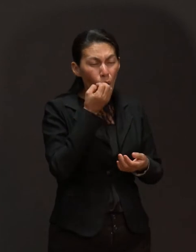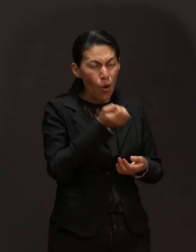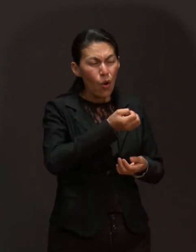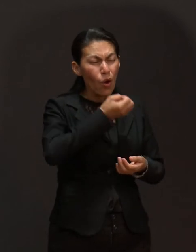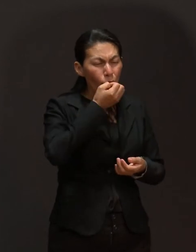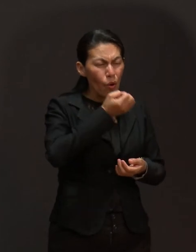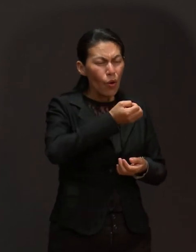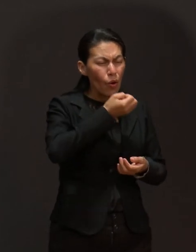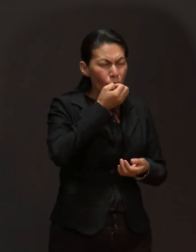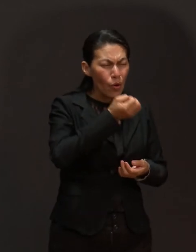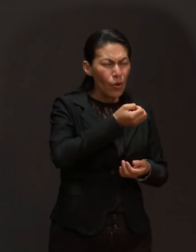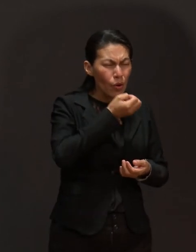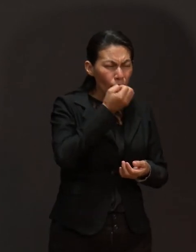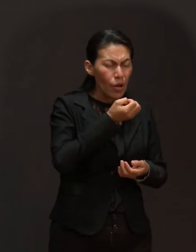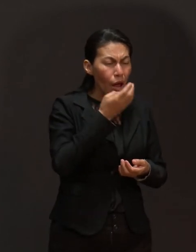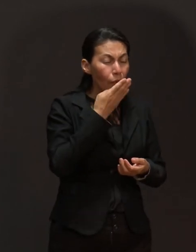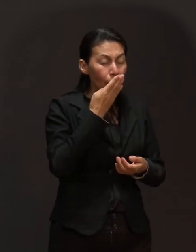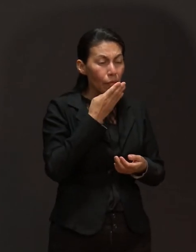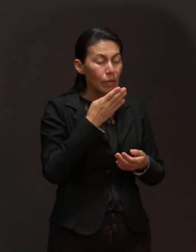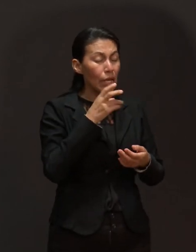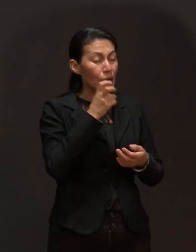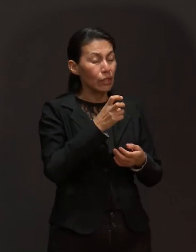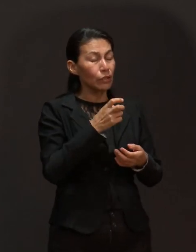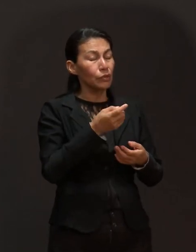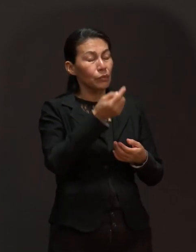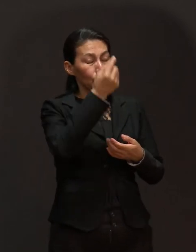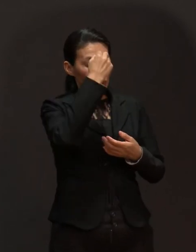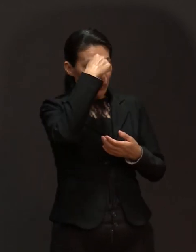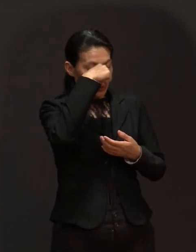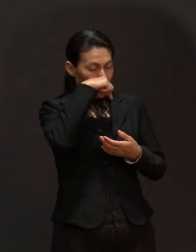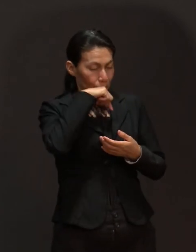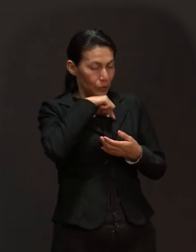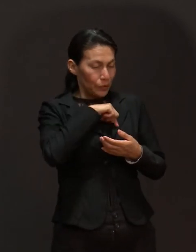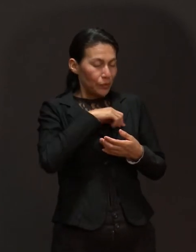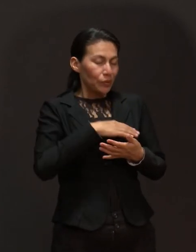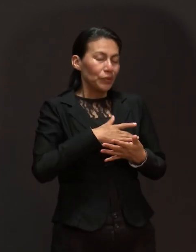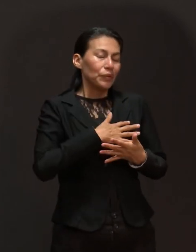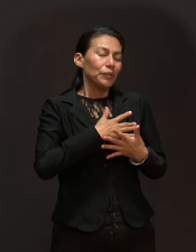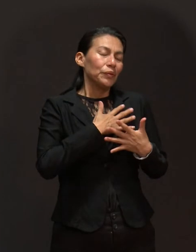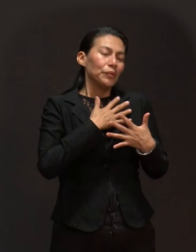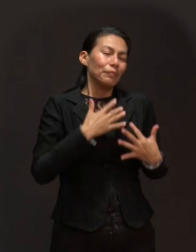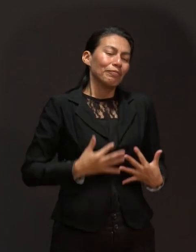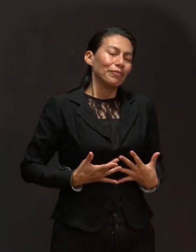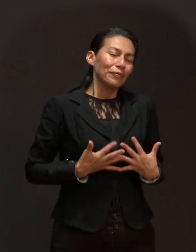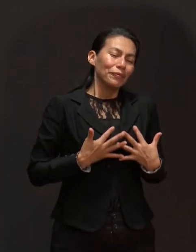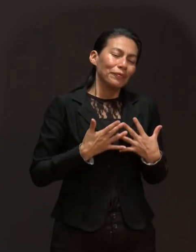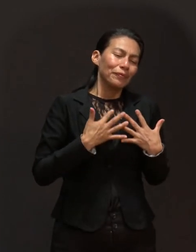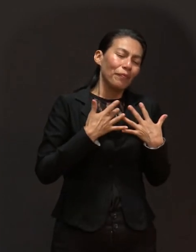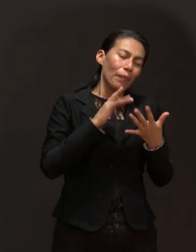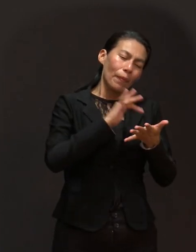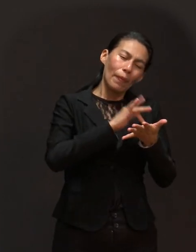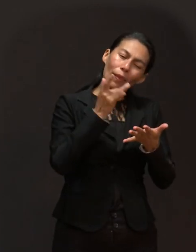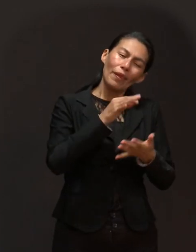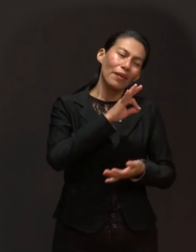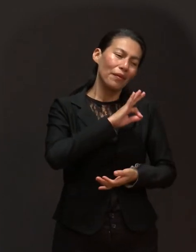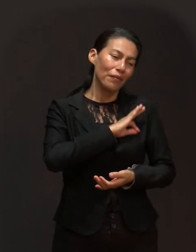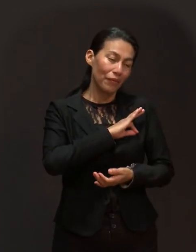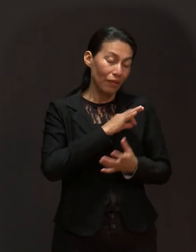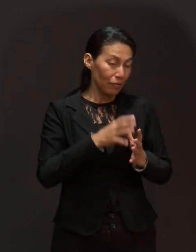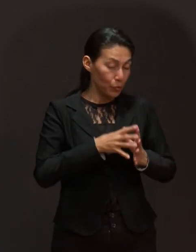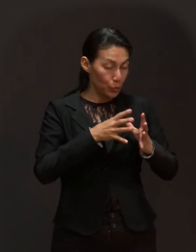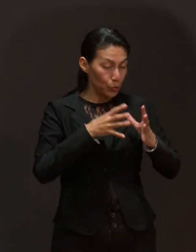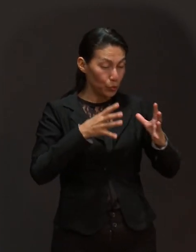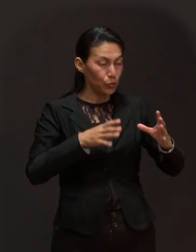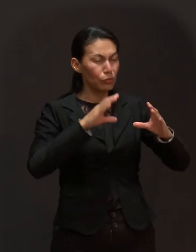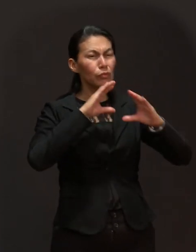ser más que un escrito, llega a ser palabra viva que crece en ti por la fe y